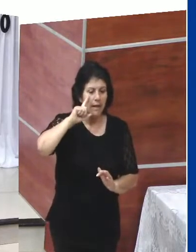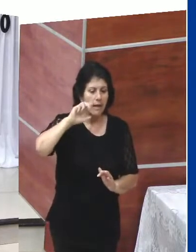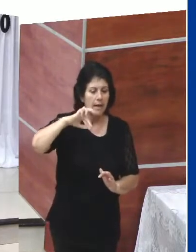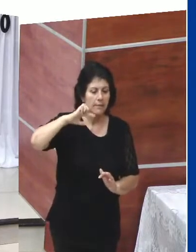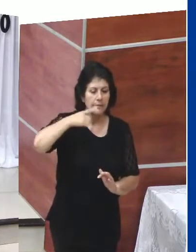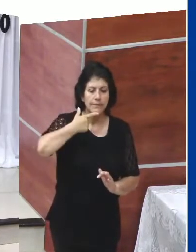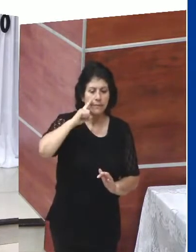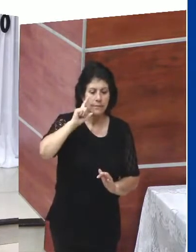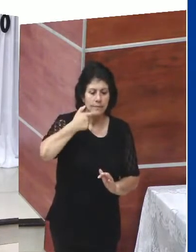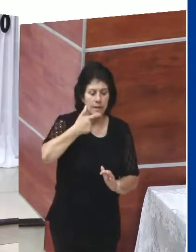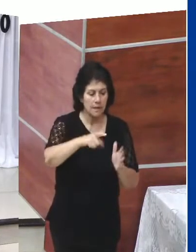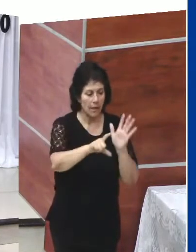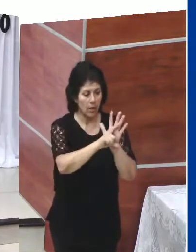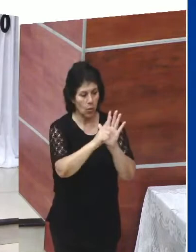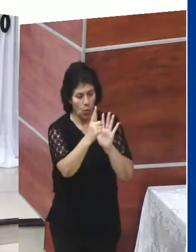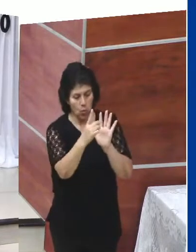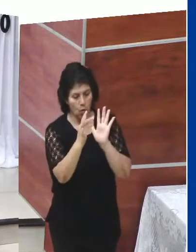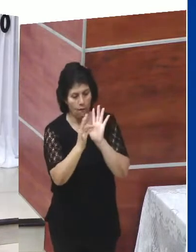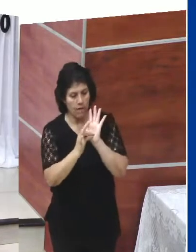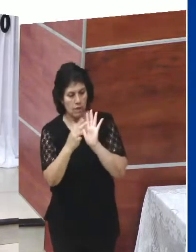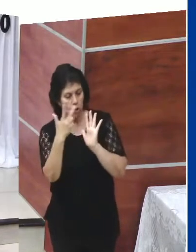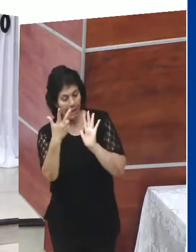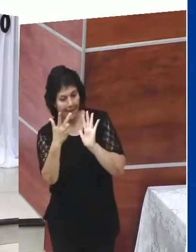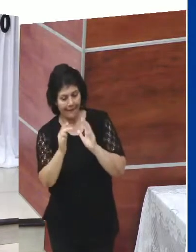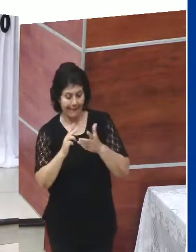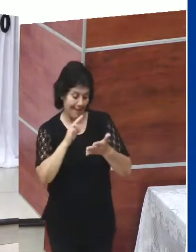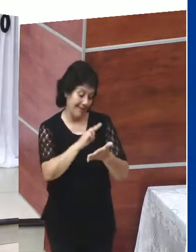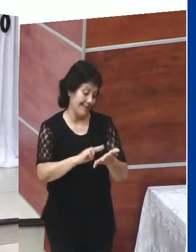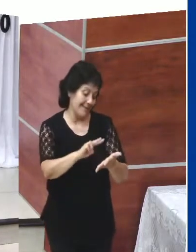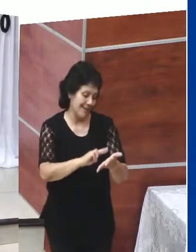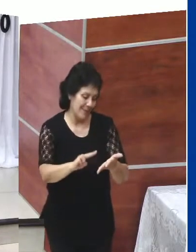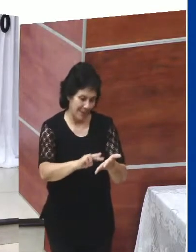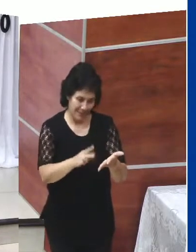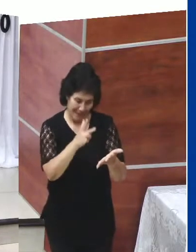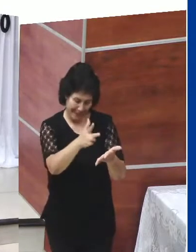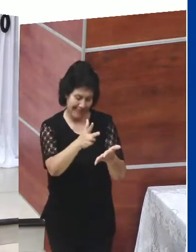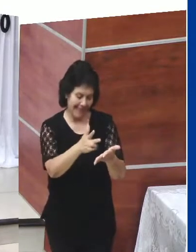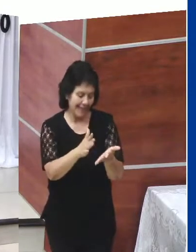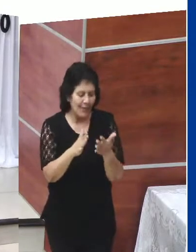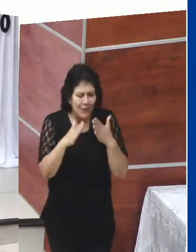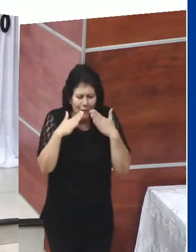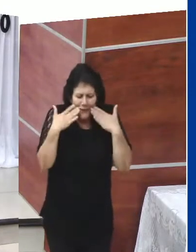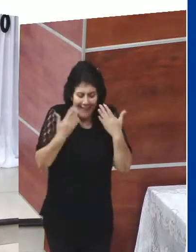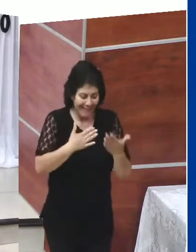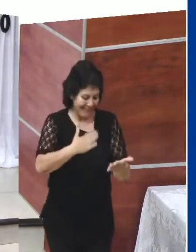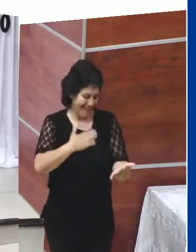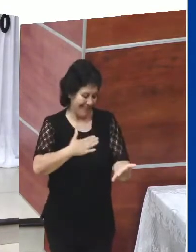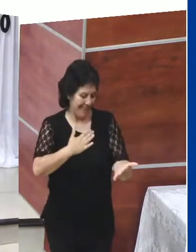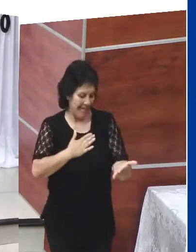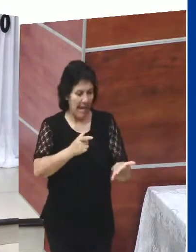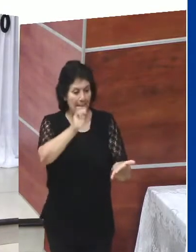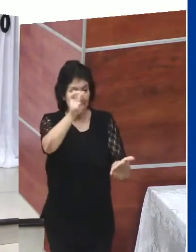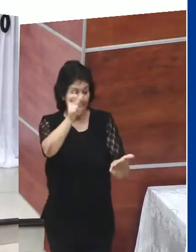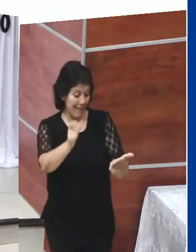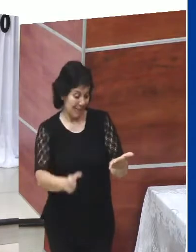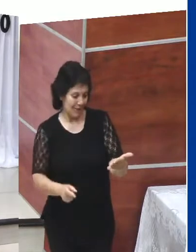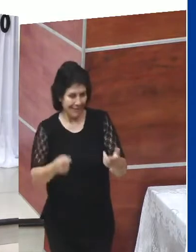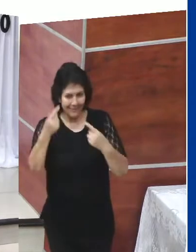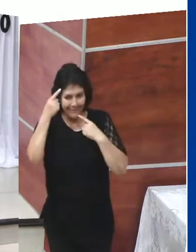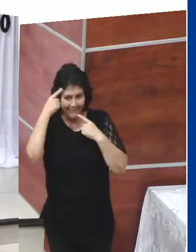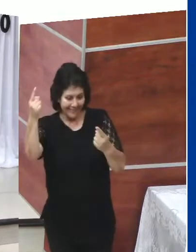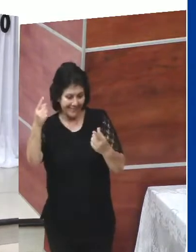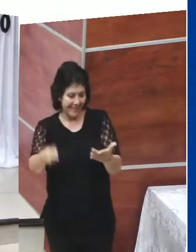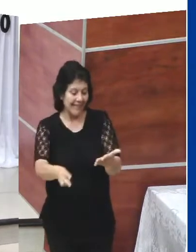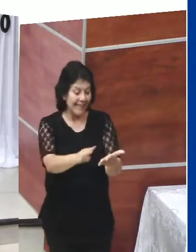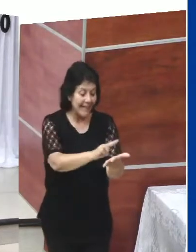bienaventurados, o bienaventurado en singular, el que lee, feliz el que